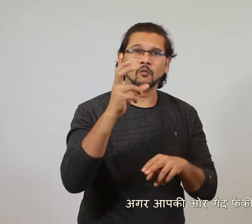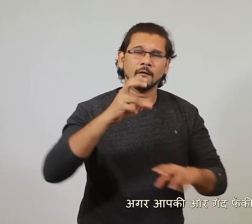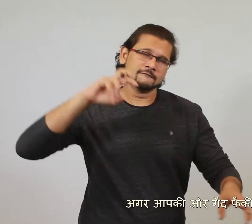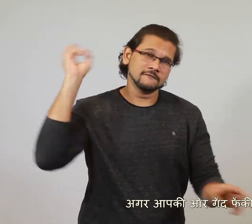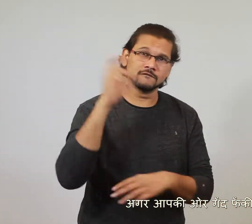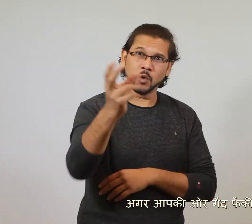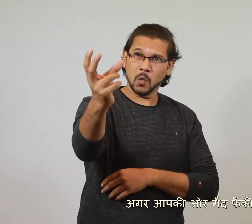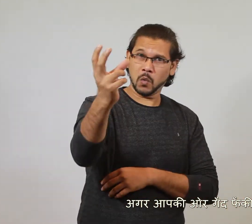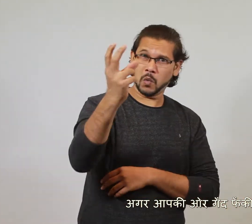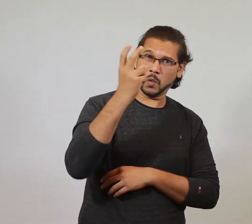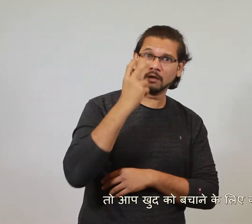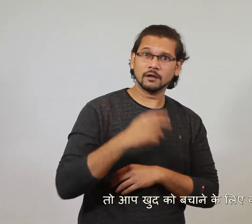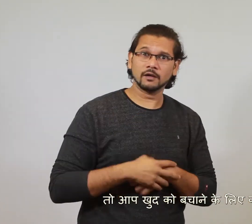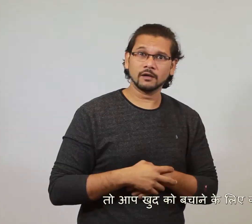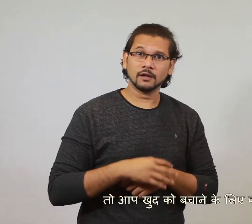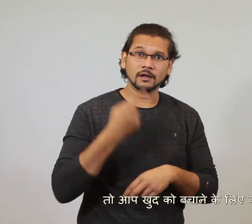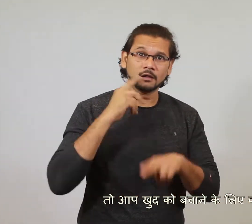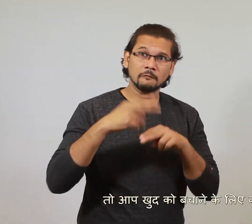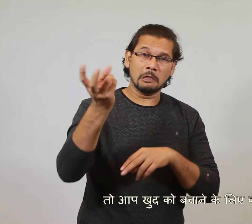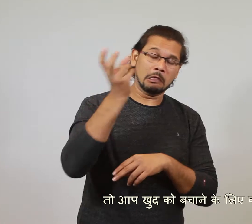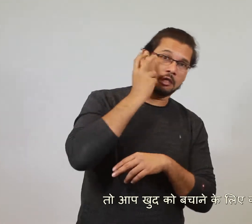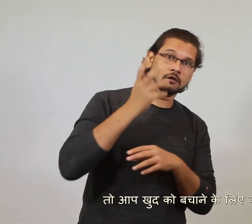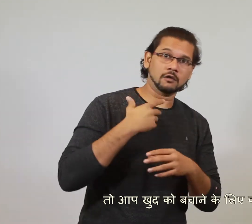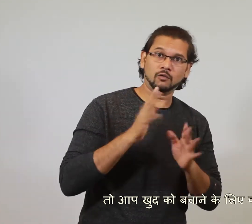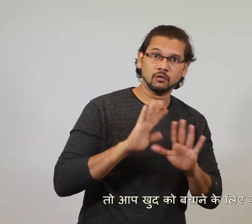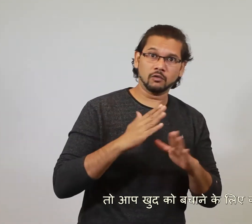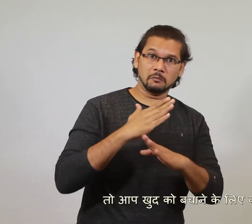अगर आपकी और गेंद फेकी जाए तो आप खुद को बचाने के लिए क्या करेंगे